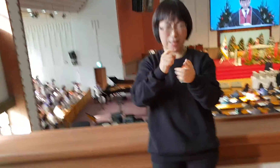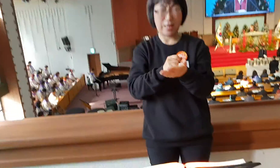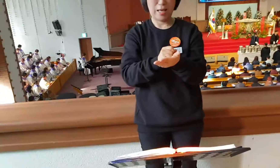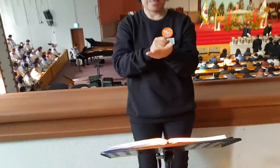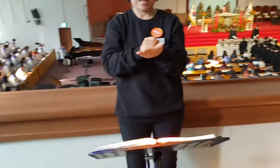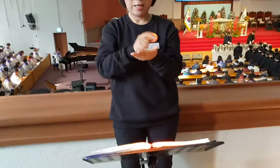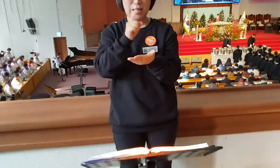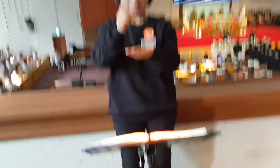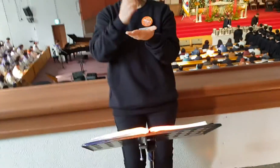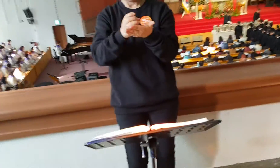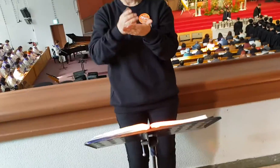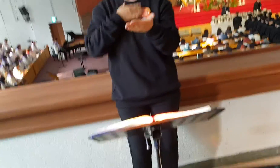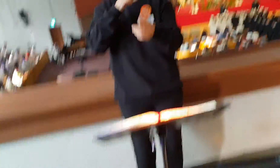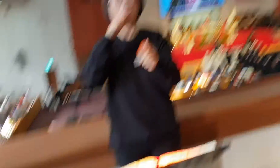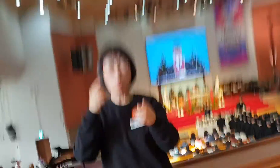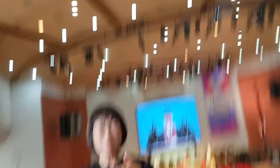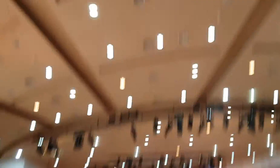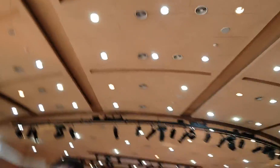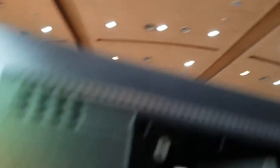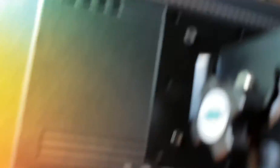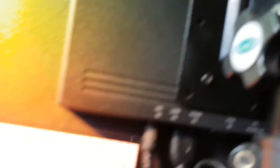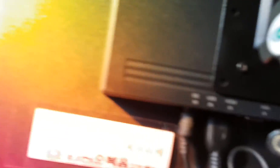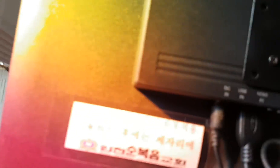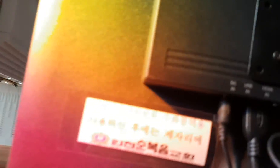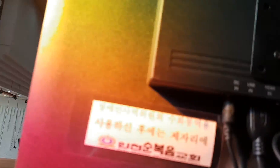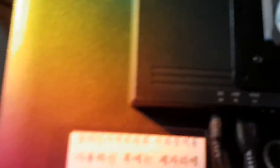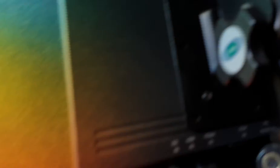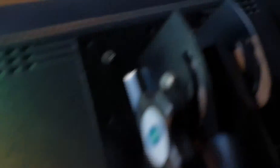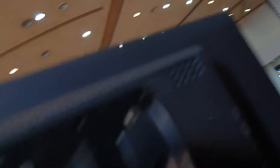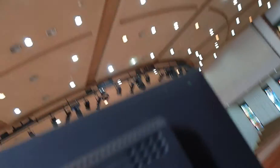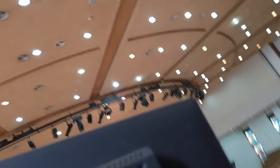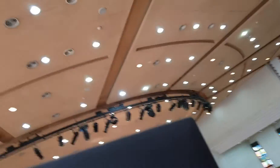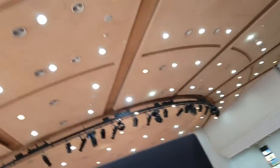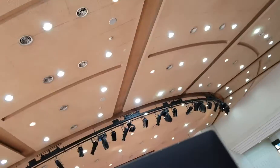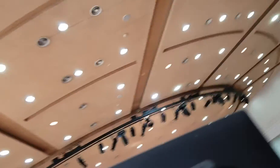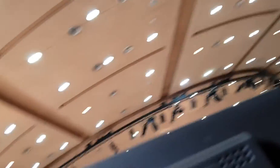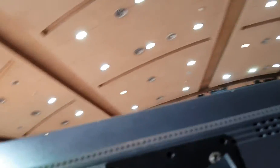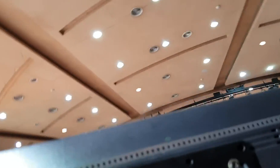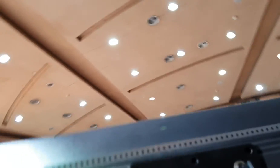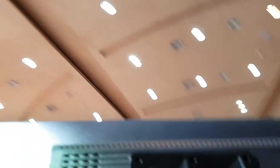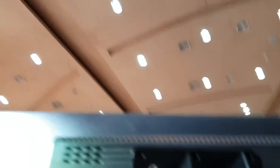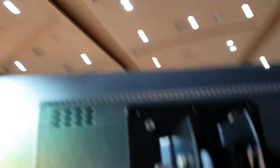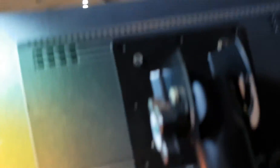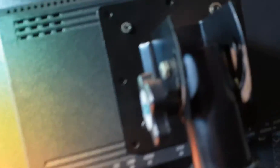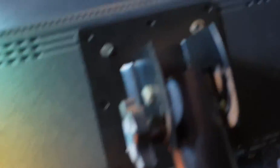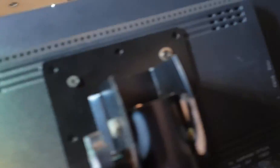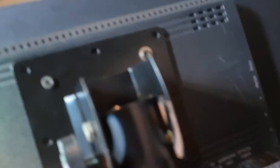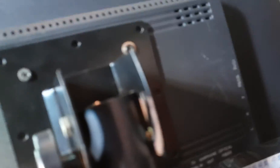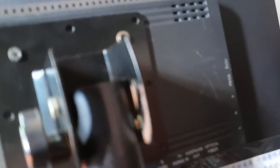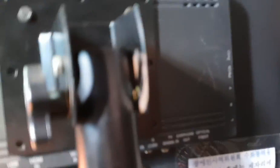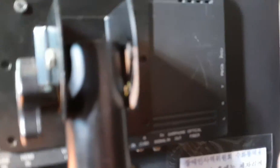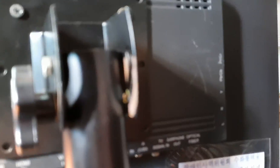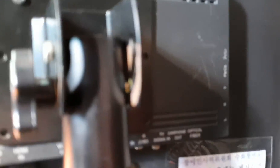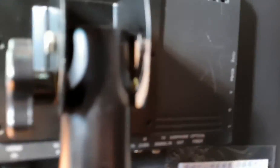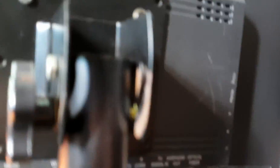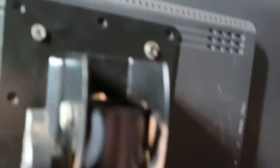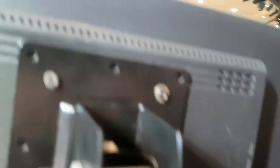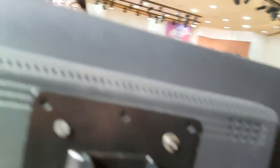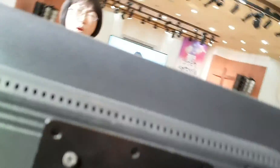바라사대 이 잔은 내 피로 세운 새 언약이니 이것을 향하여 마실 때마다 나를 기념하라